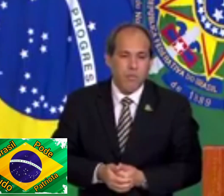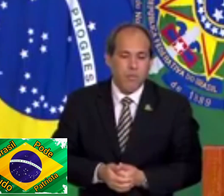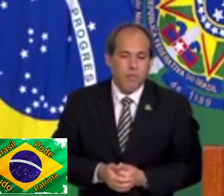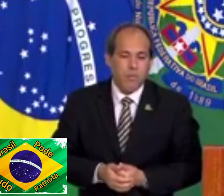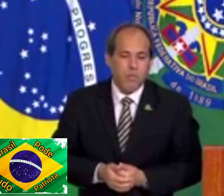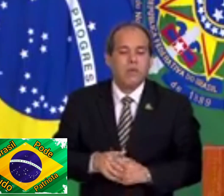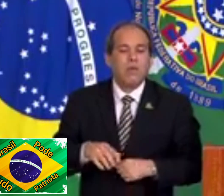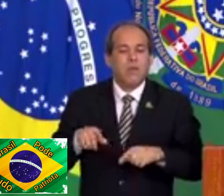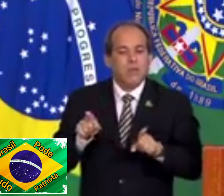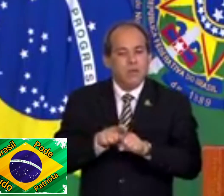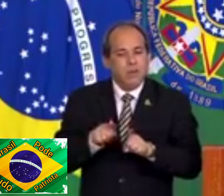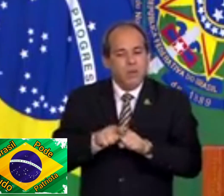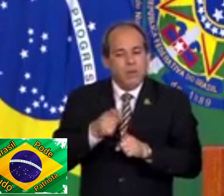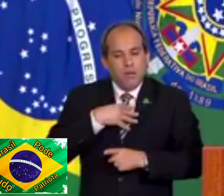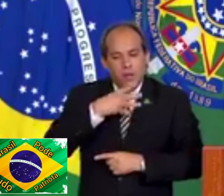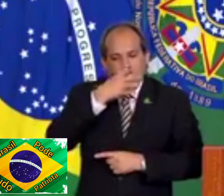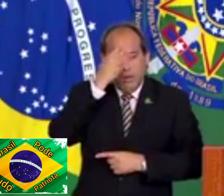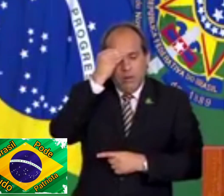uma parte